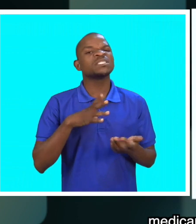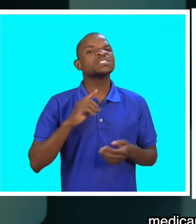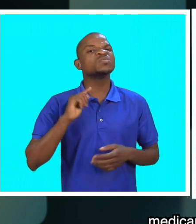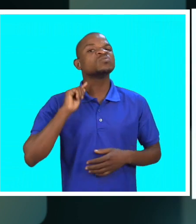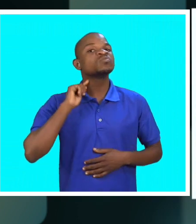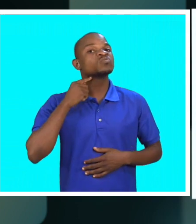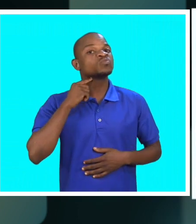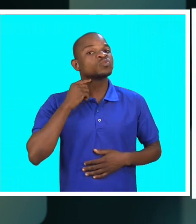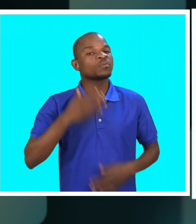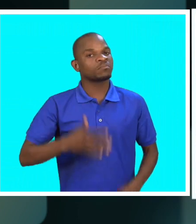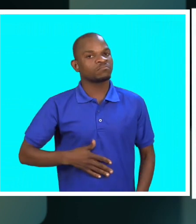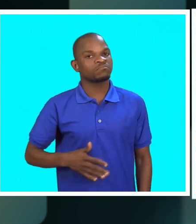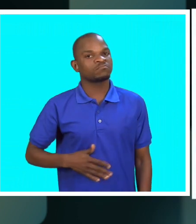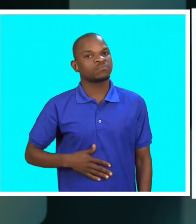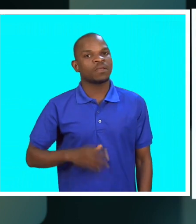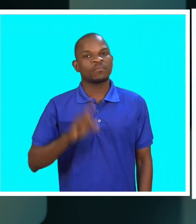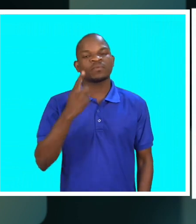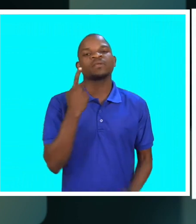materno exclusivo.